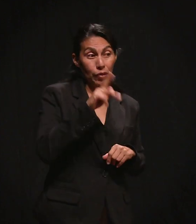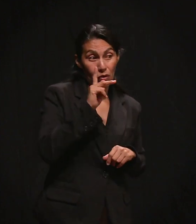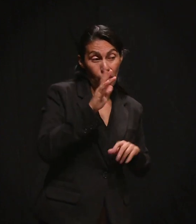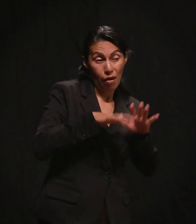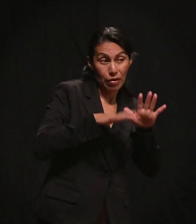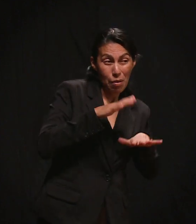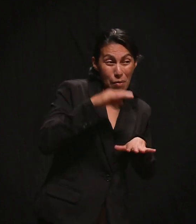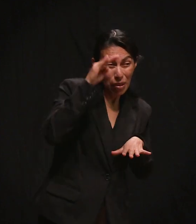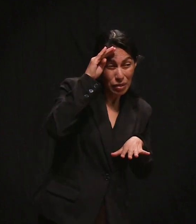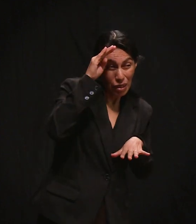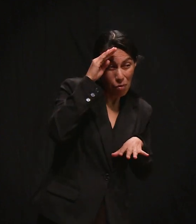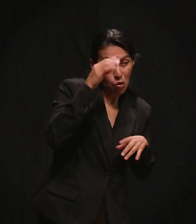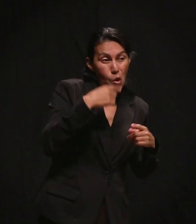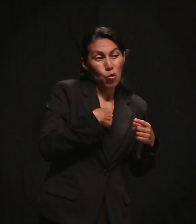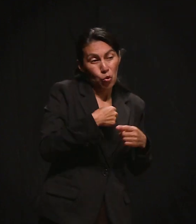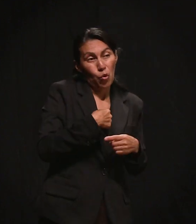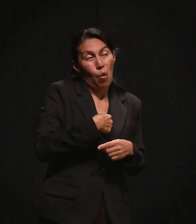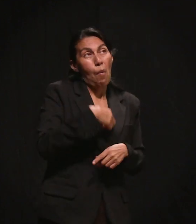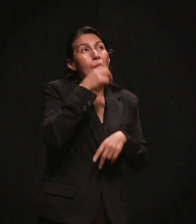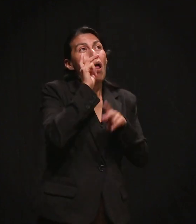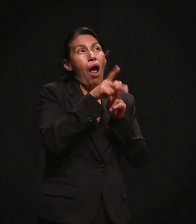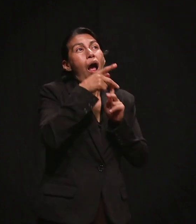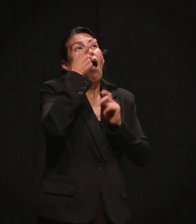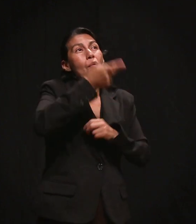A veces pensamos en que nosotros debemos